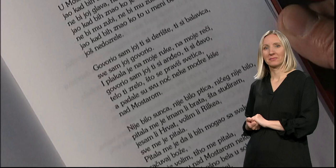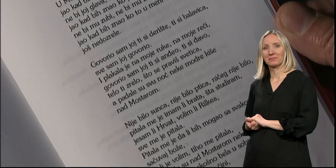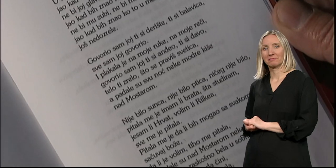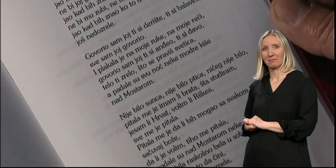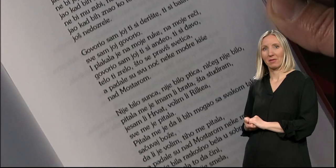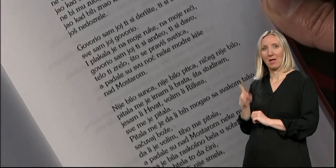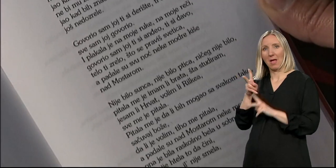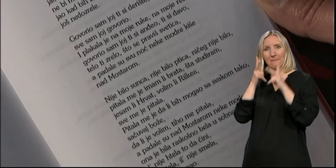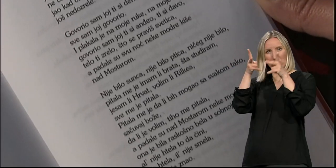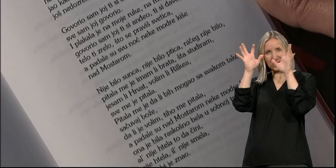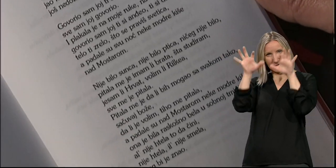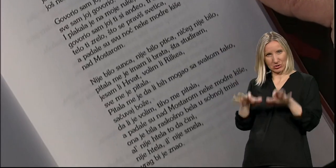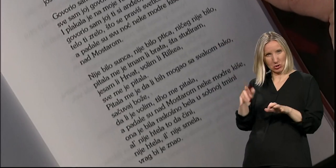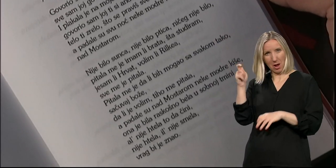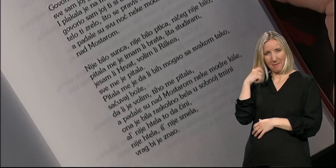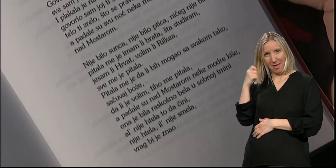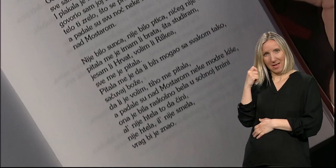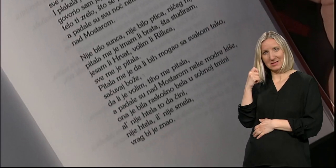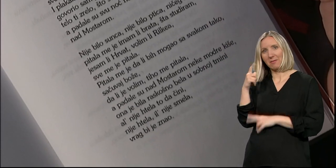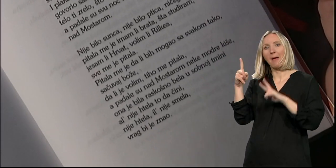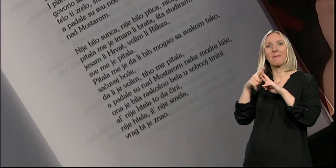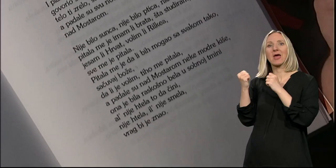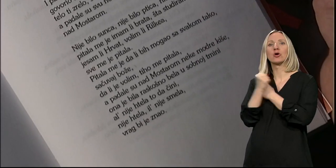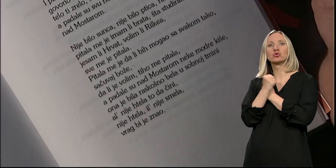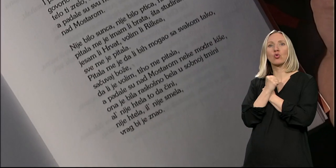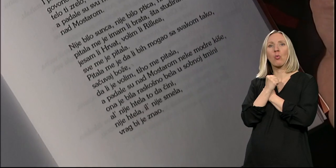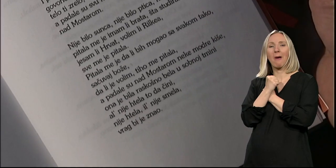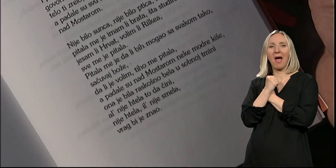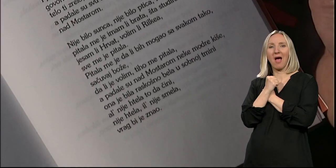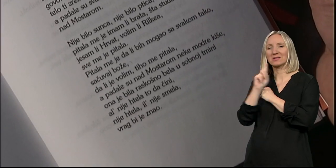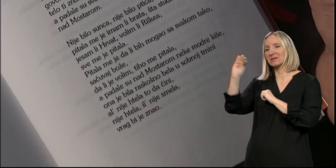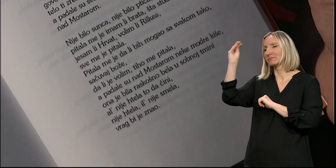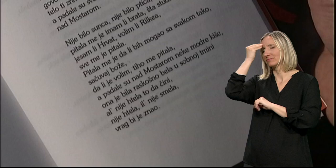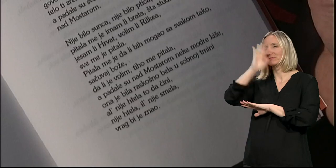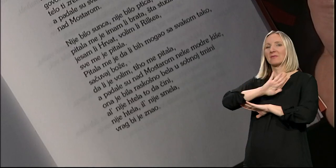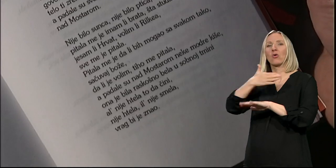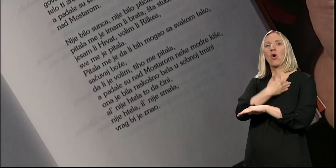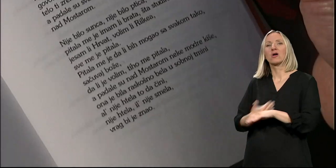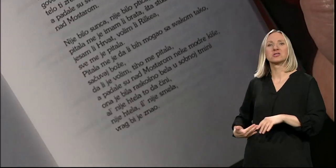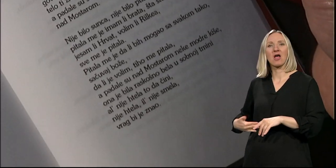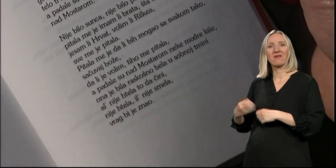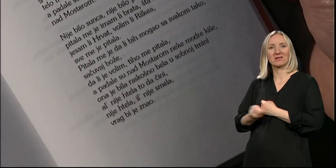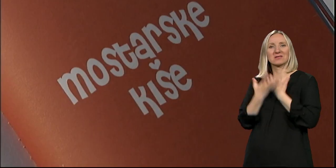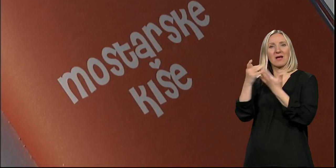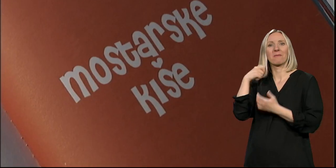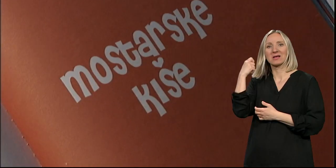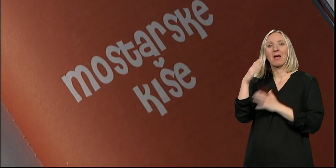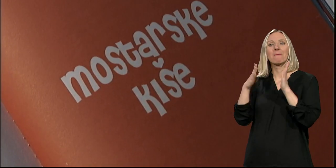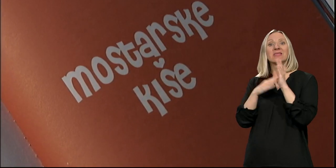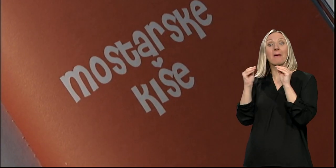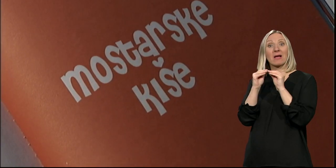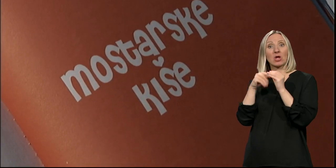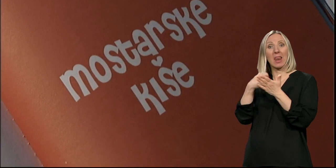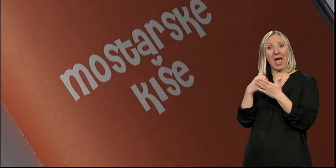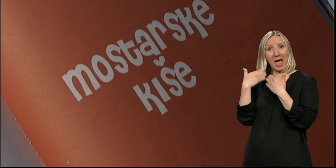Sa Mostarskim kišama Pero Zubac je na velika vrata ušao u jugoslovensku poeziju. Zato je Matija Bečković na dodeli Instalove nagrade